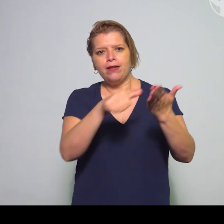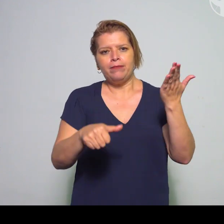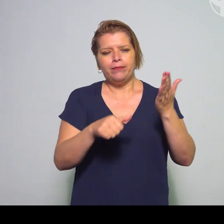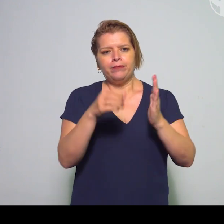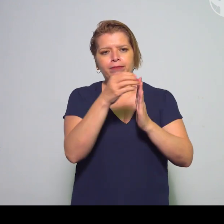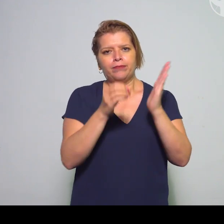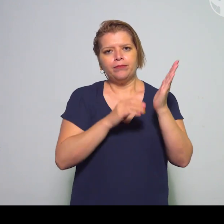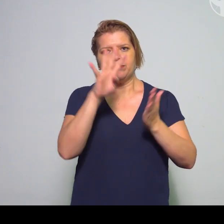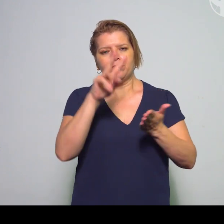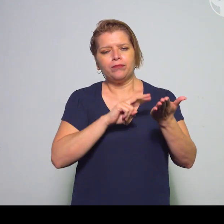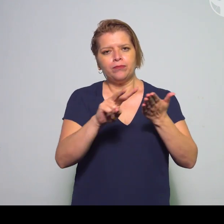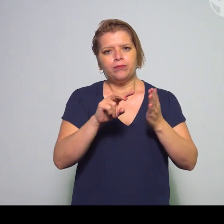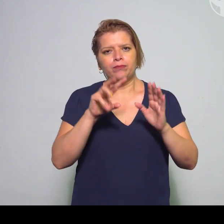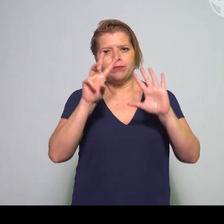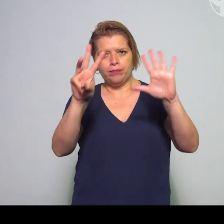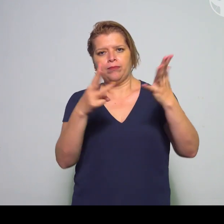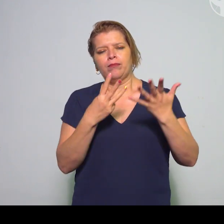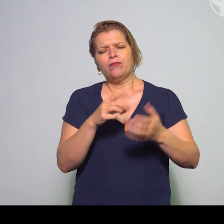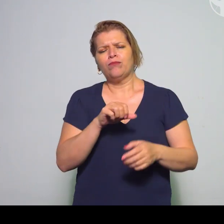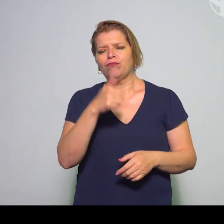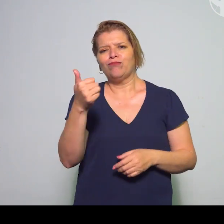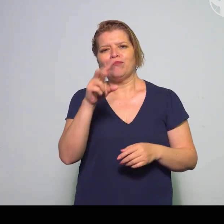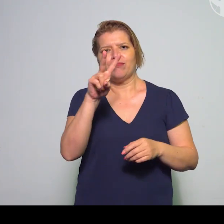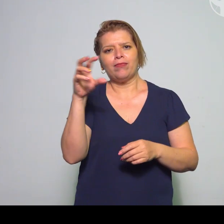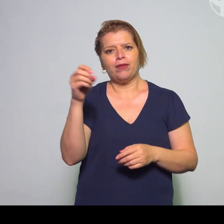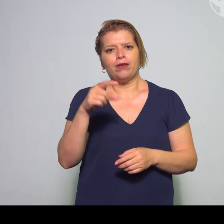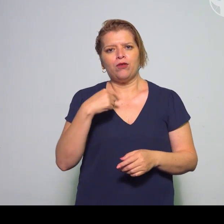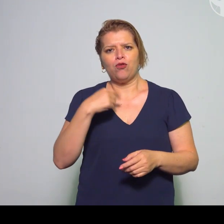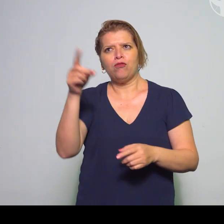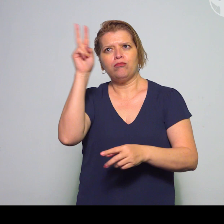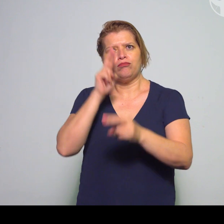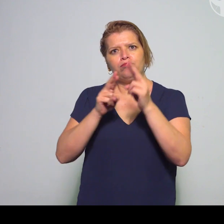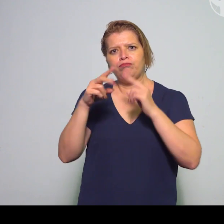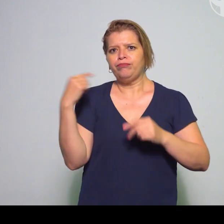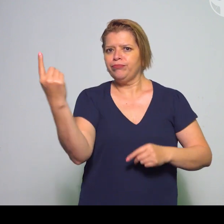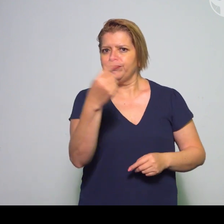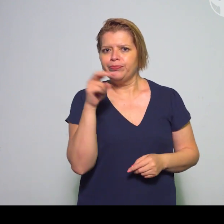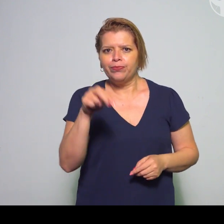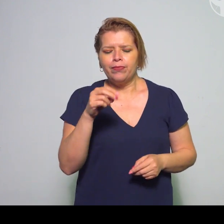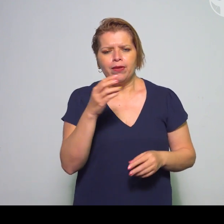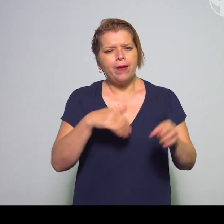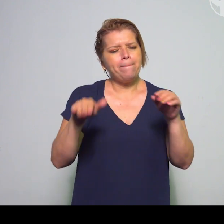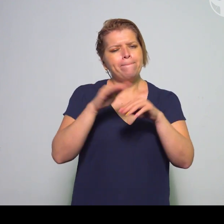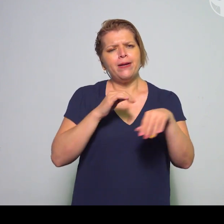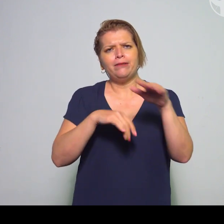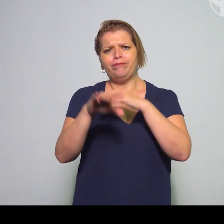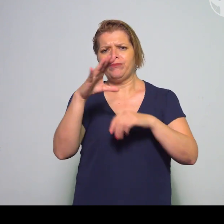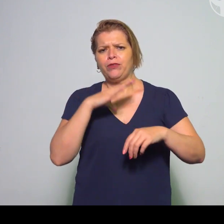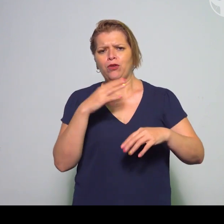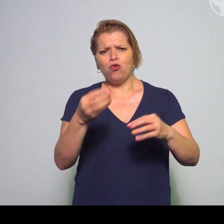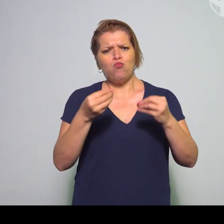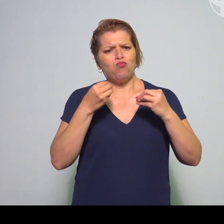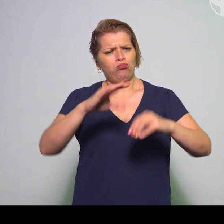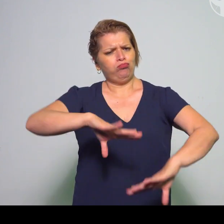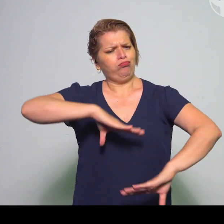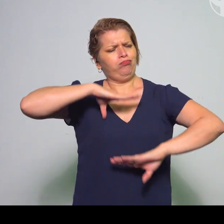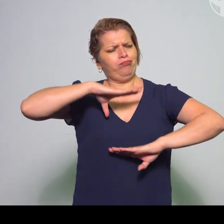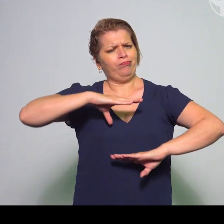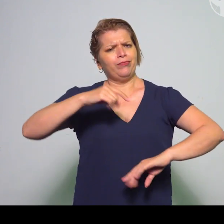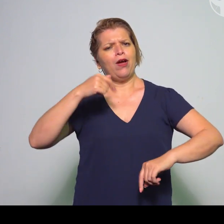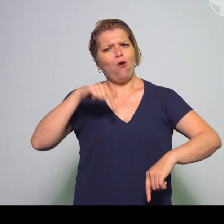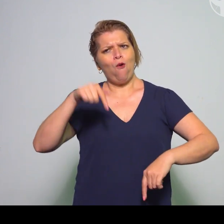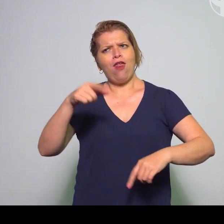leer Filipenses 4, 18 y 20, que nos dice: Yo he recibido todo lo que necesito y aún